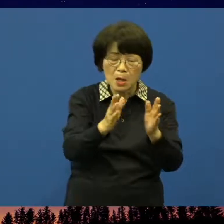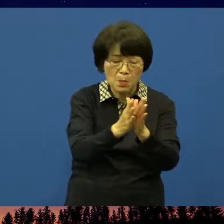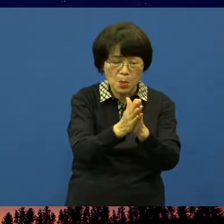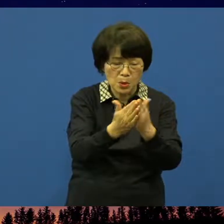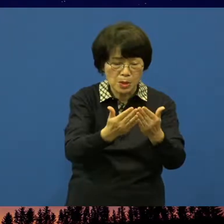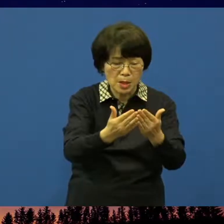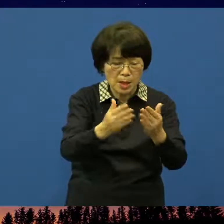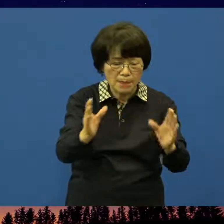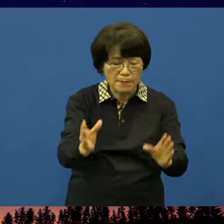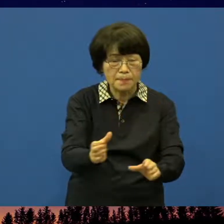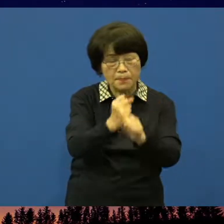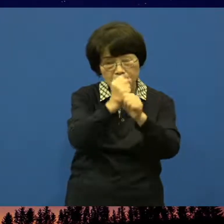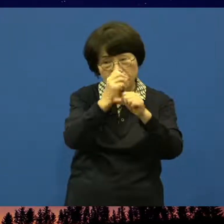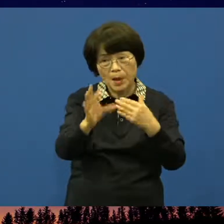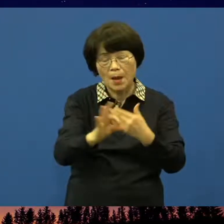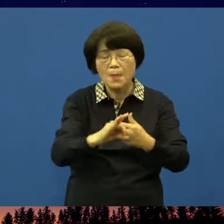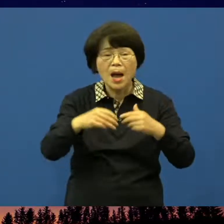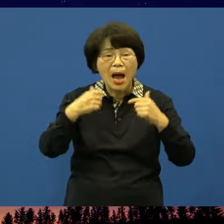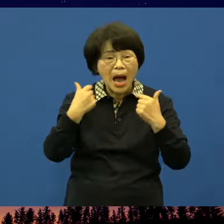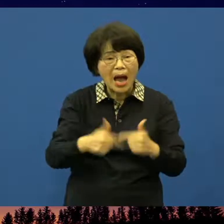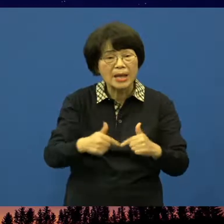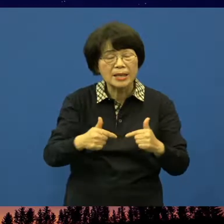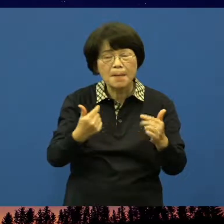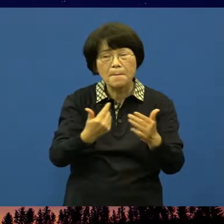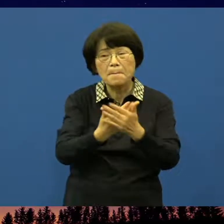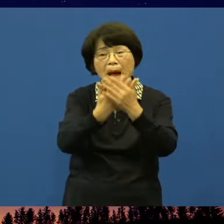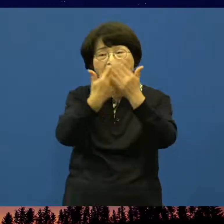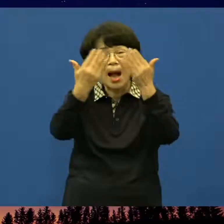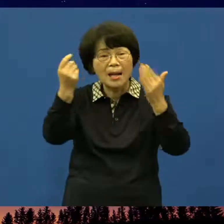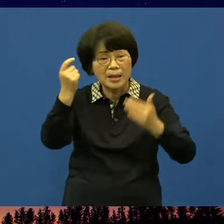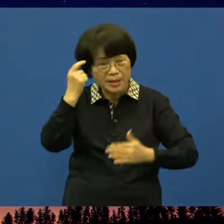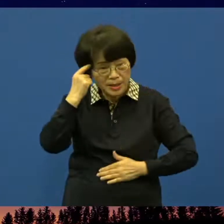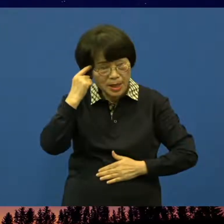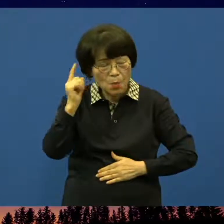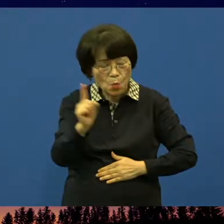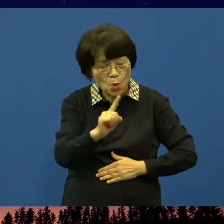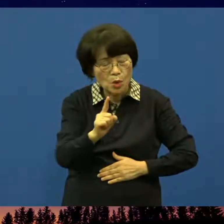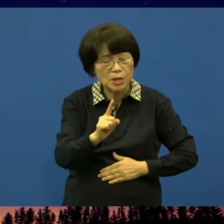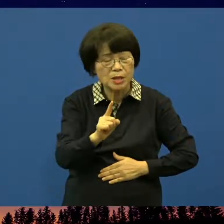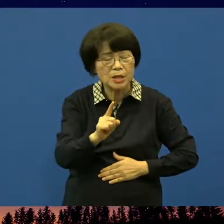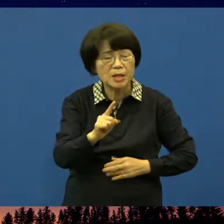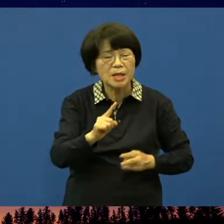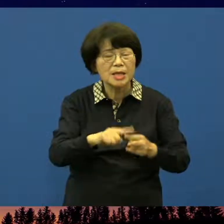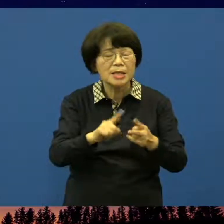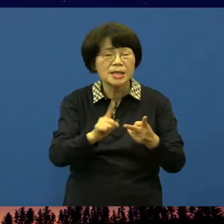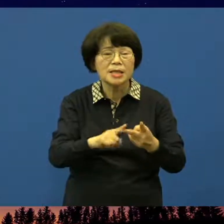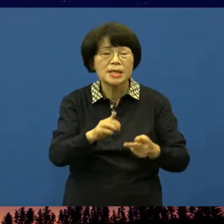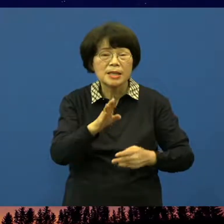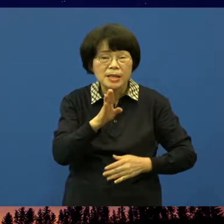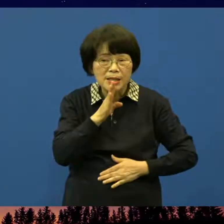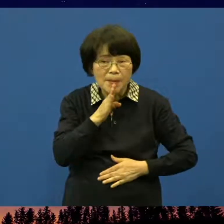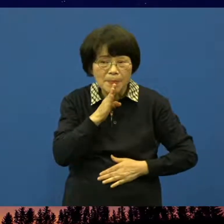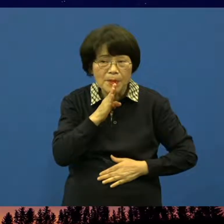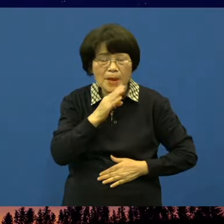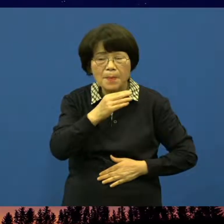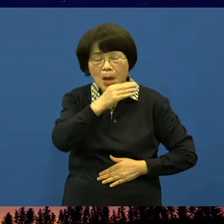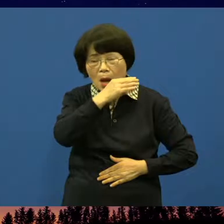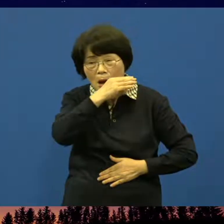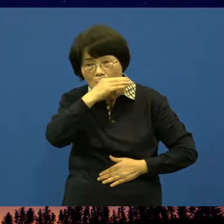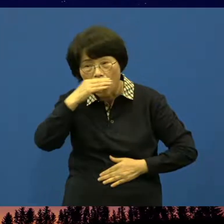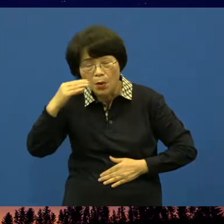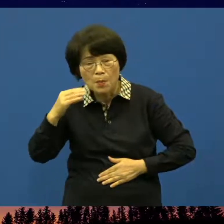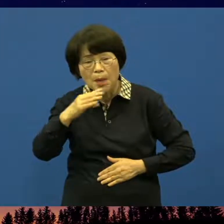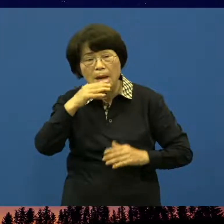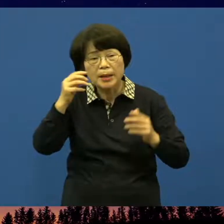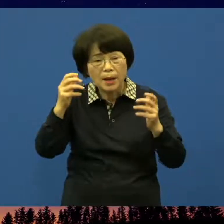메시지예요. 항상 밝은 생각을 하고 무엇이든지 참되며 무엇이든지 오르며 무엇이든지